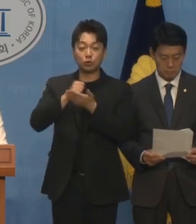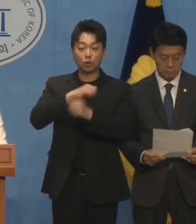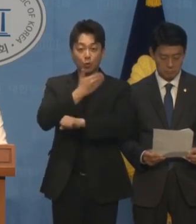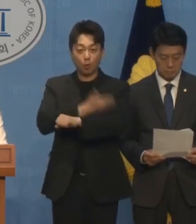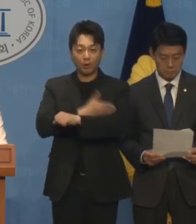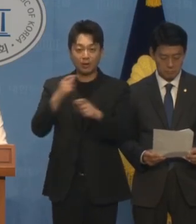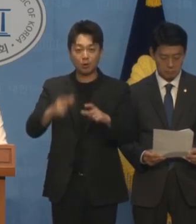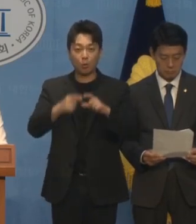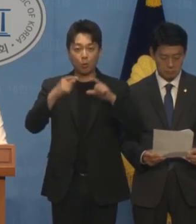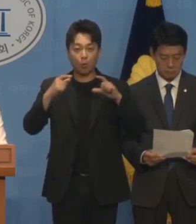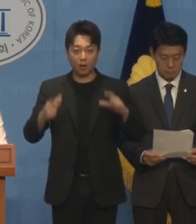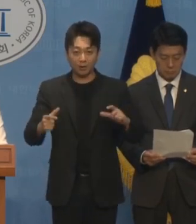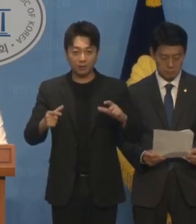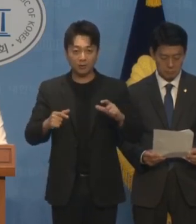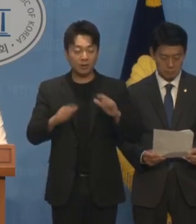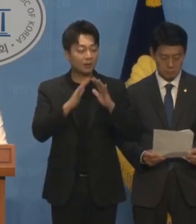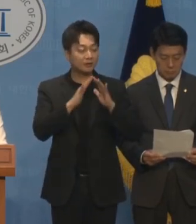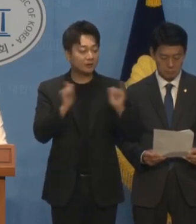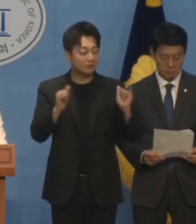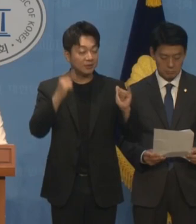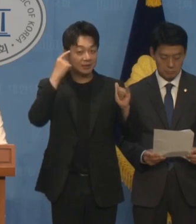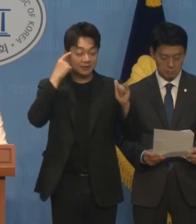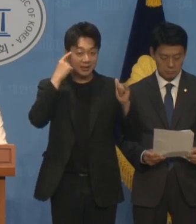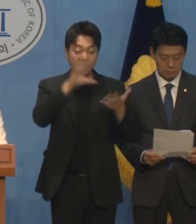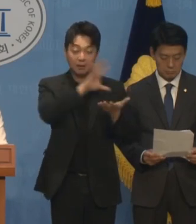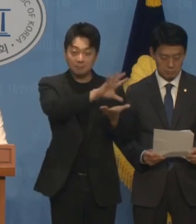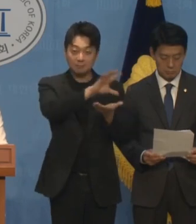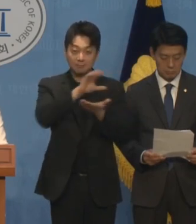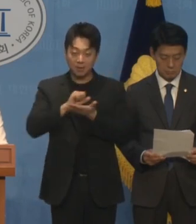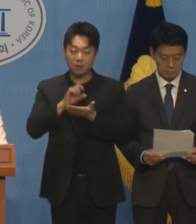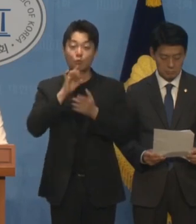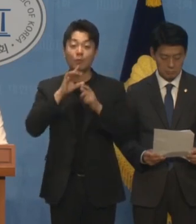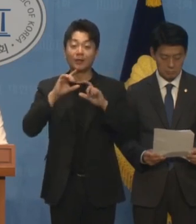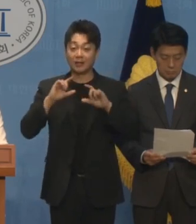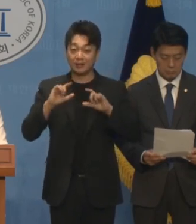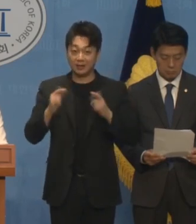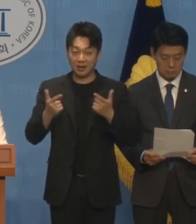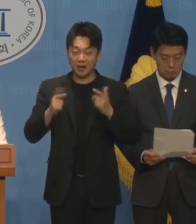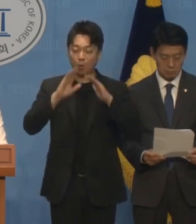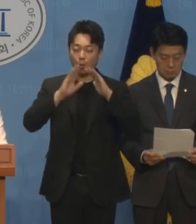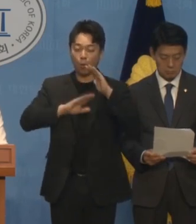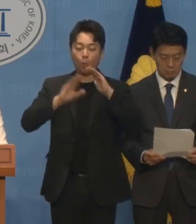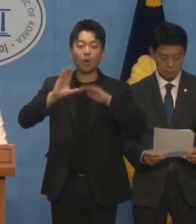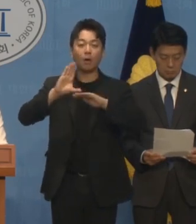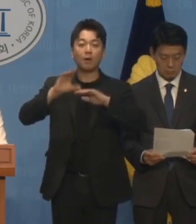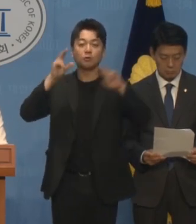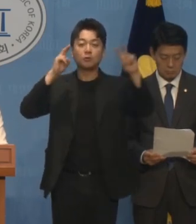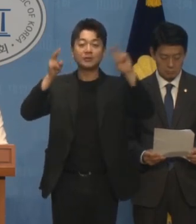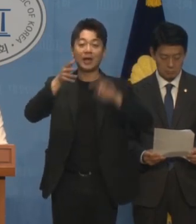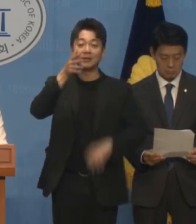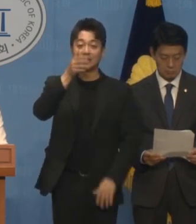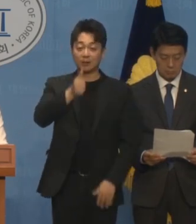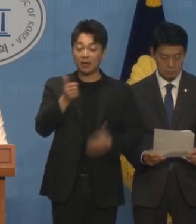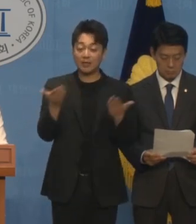후보 국민추천위원회 설립 등 기존의 내용뿐만 아니라 공영방송 사장의 임기 보장 및